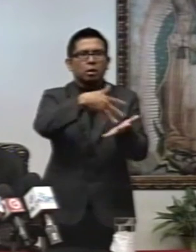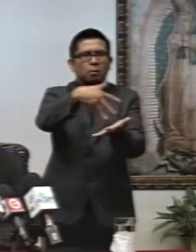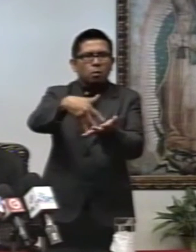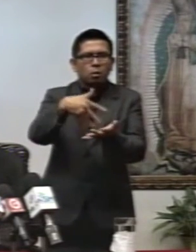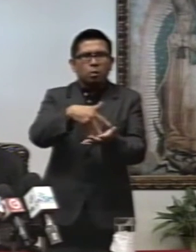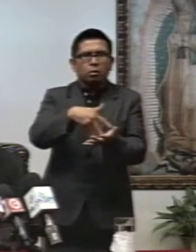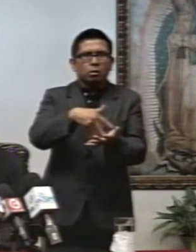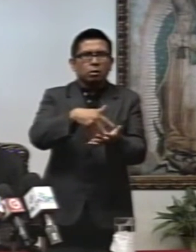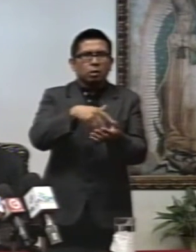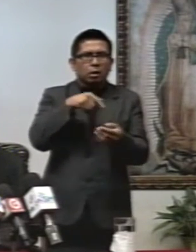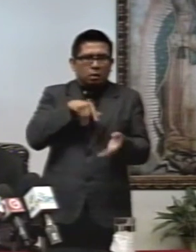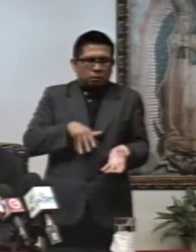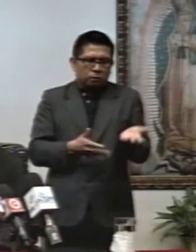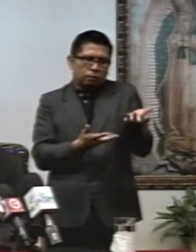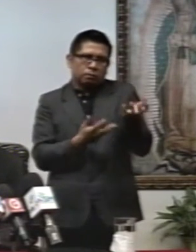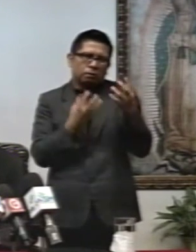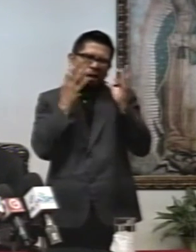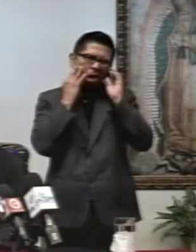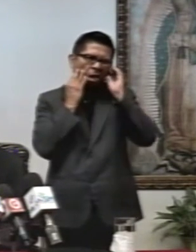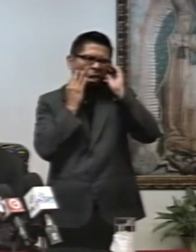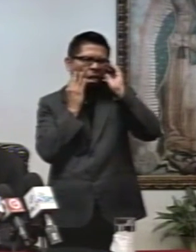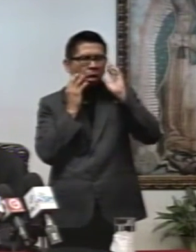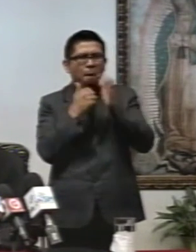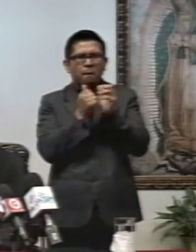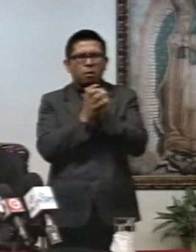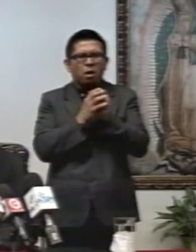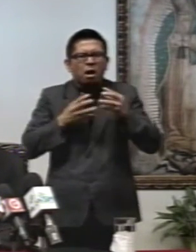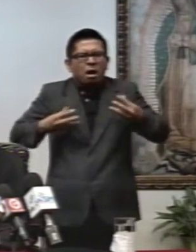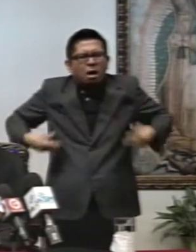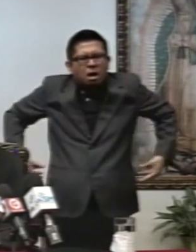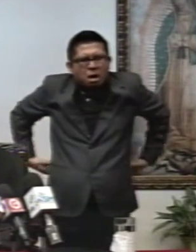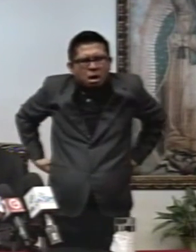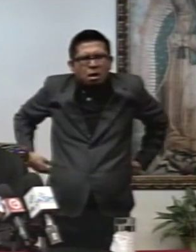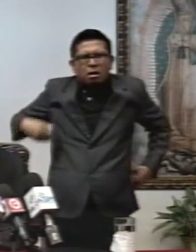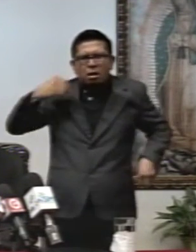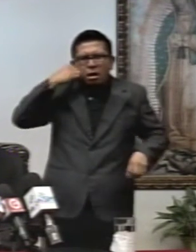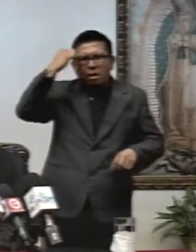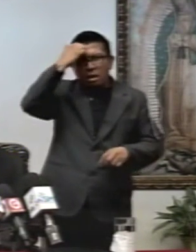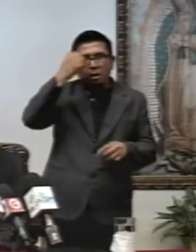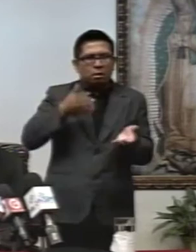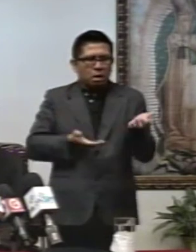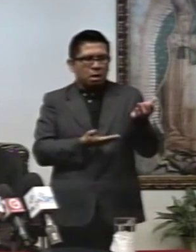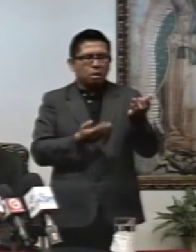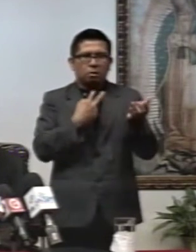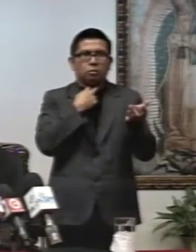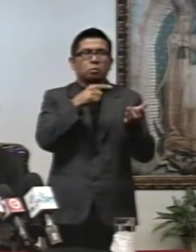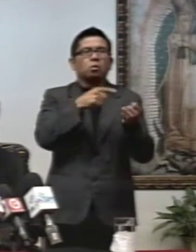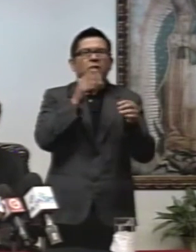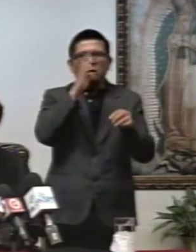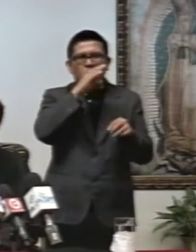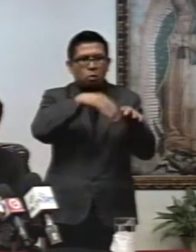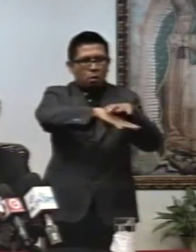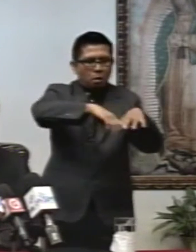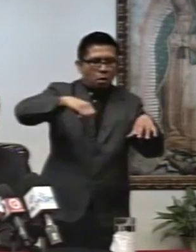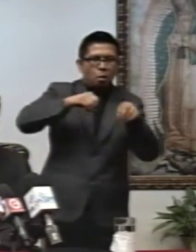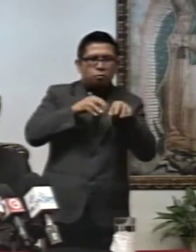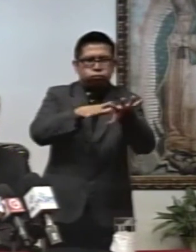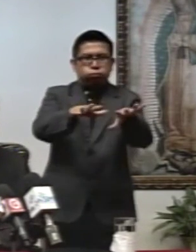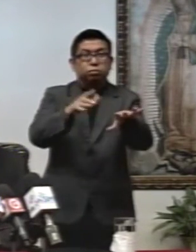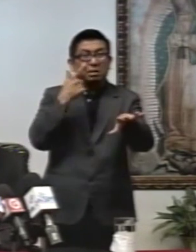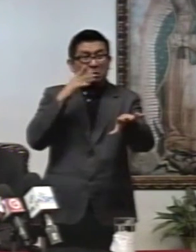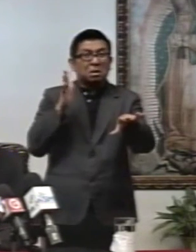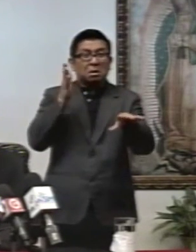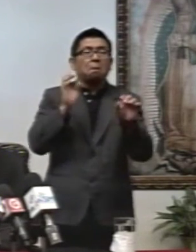deformaciones físicas, con problemas renales, etc. Y esto solo es una muestra de lo que será si